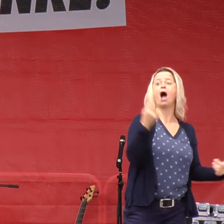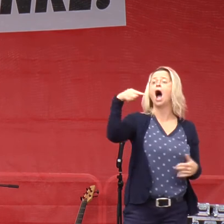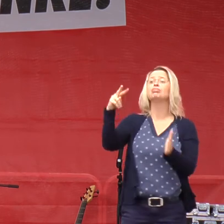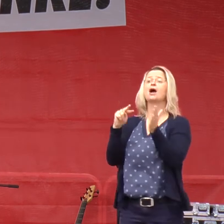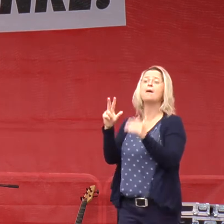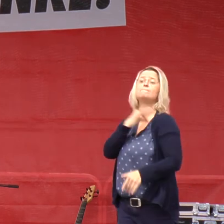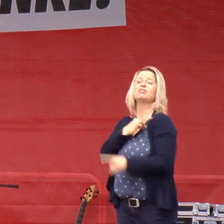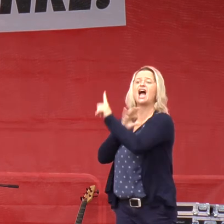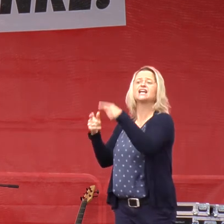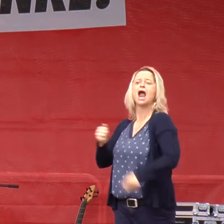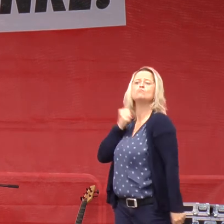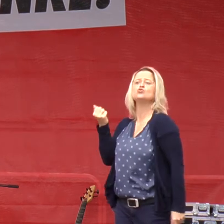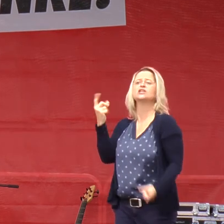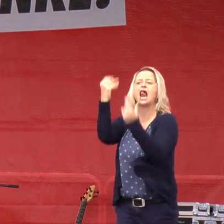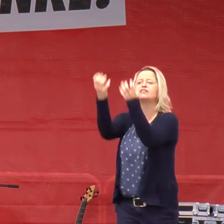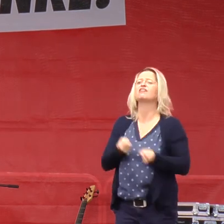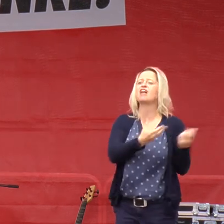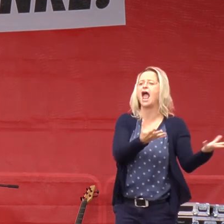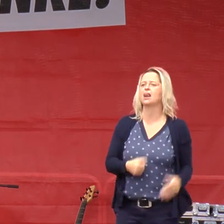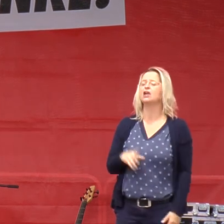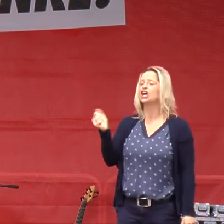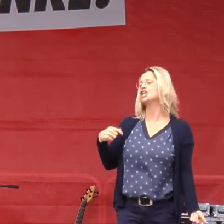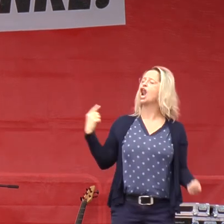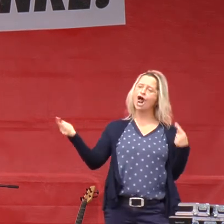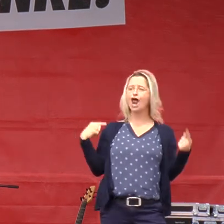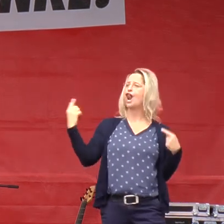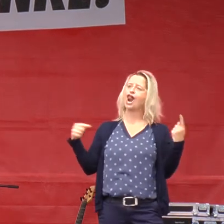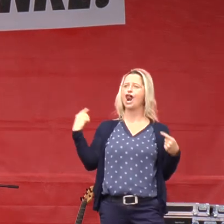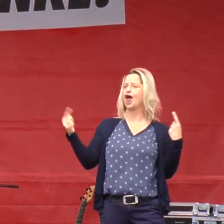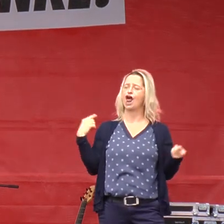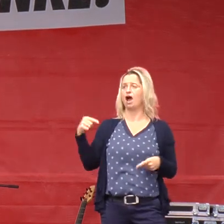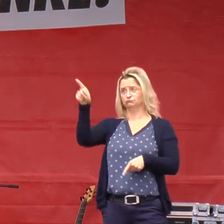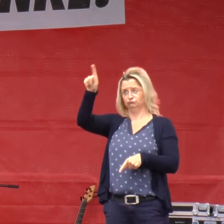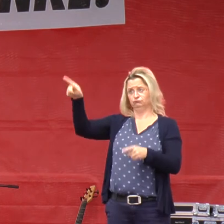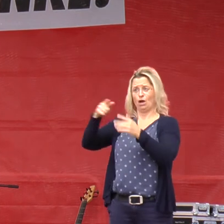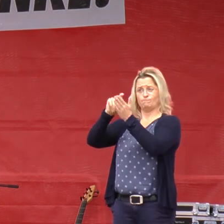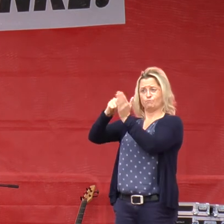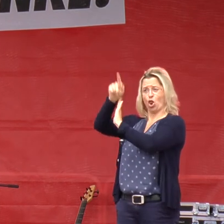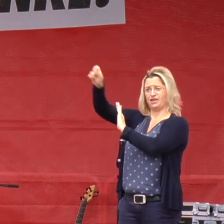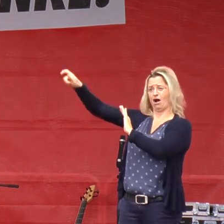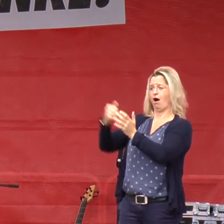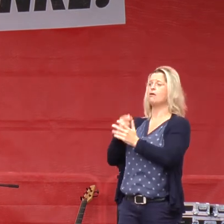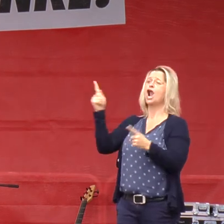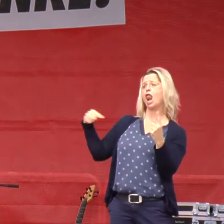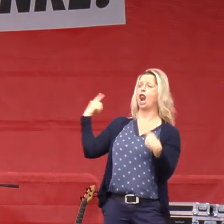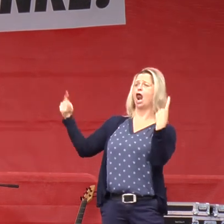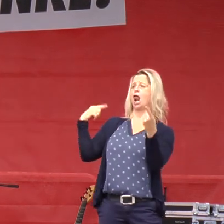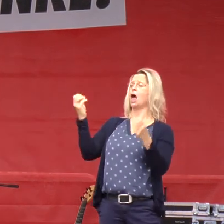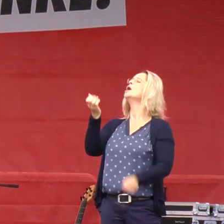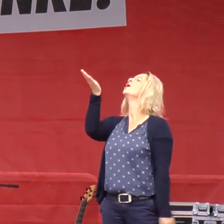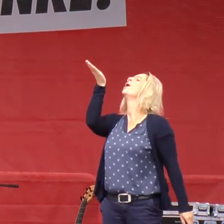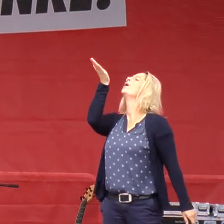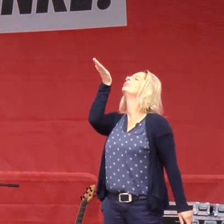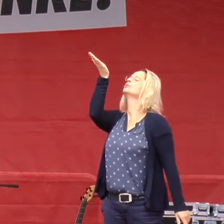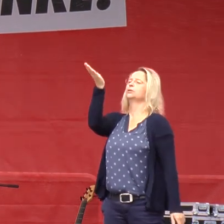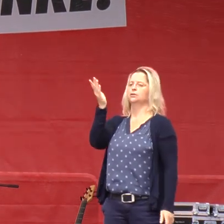diesen Mut nicht hast, dann kannst du den Leuten alles Mögliche versprechen. Diese Versprechungen sind Schall und Rauch. Nein, wenn